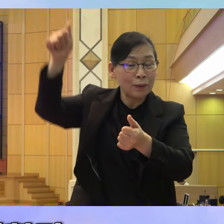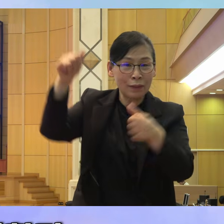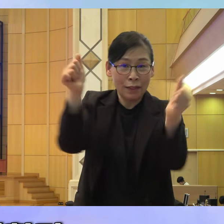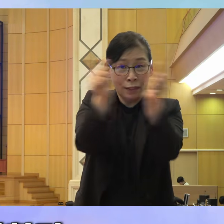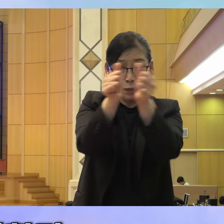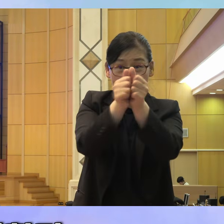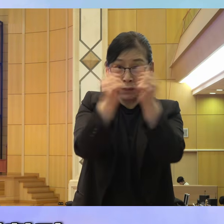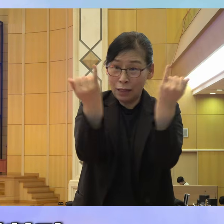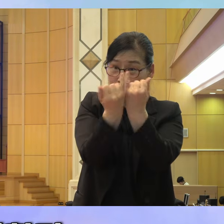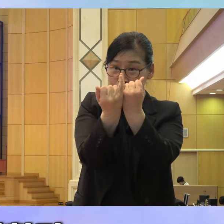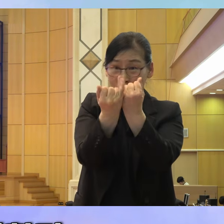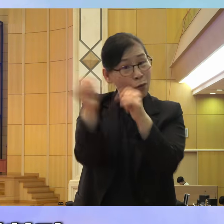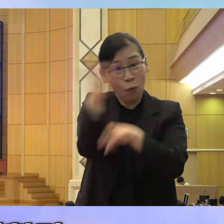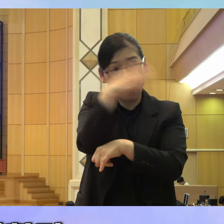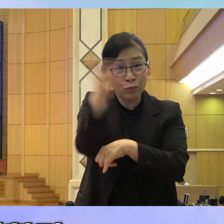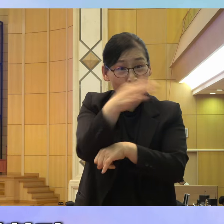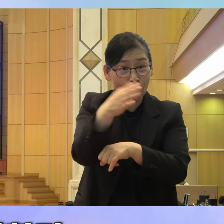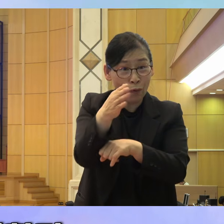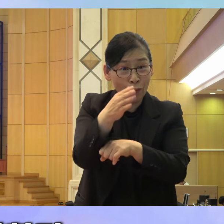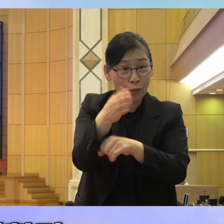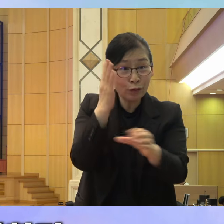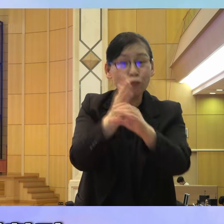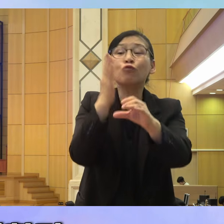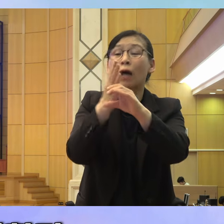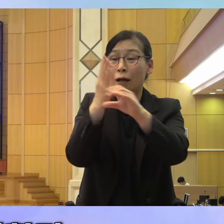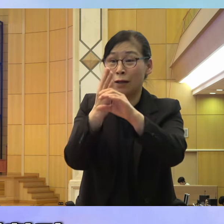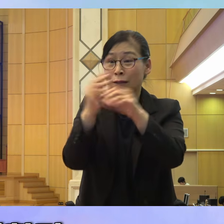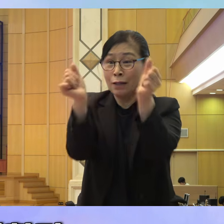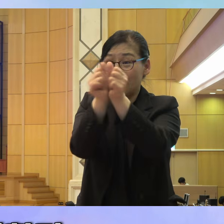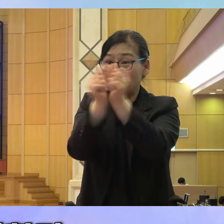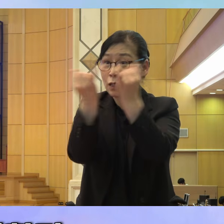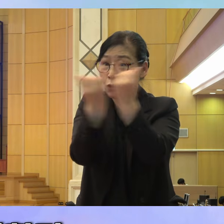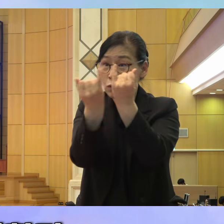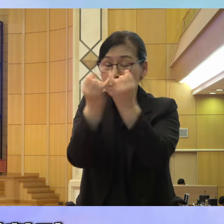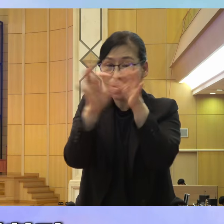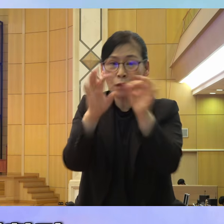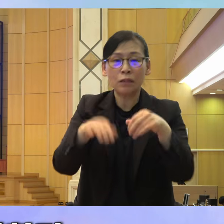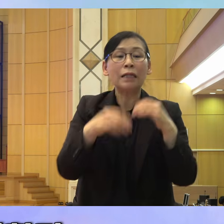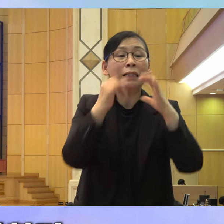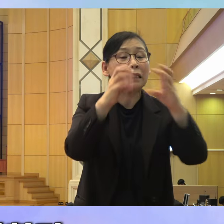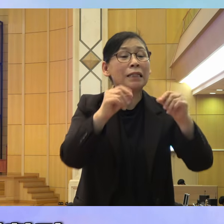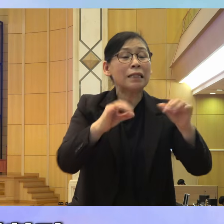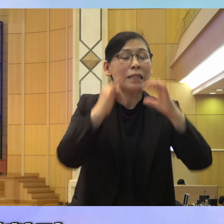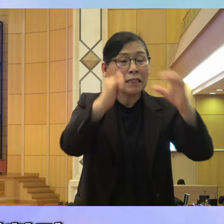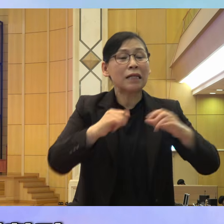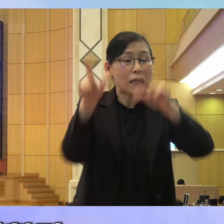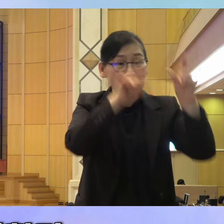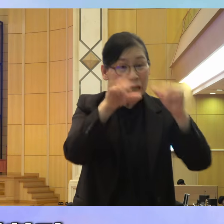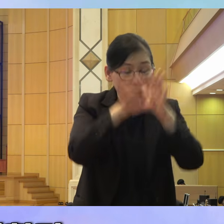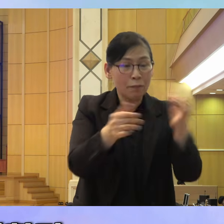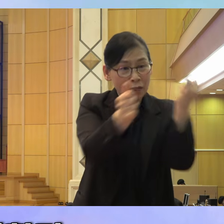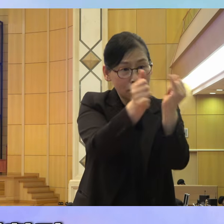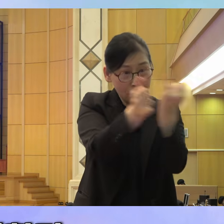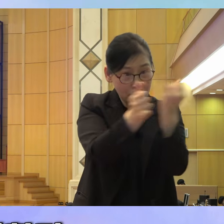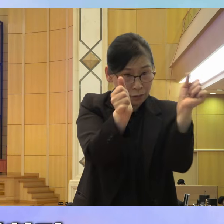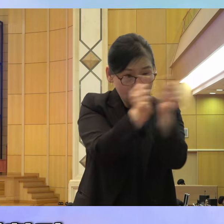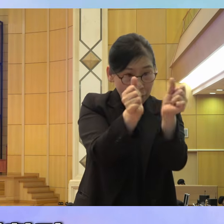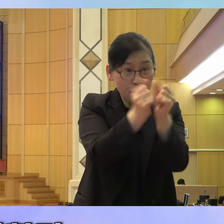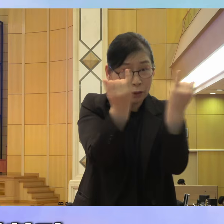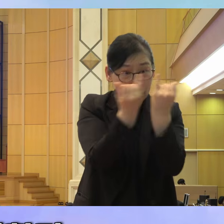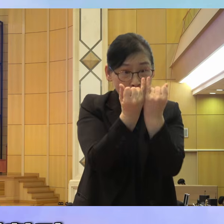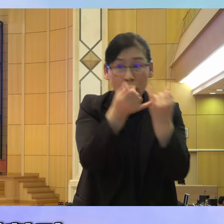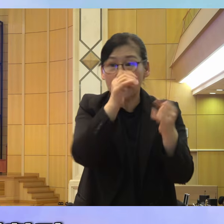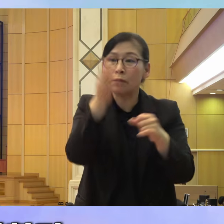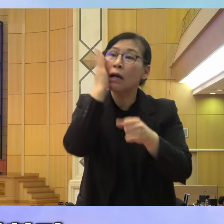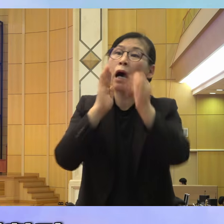그런 몸으로, 신령한 몸으로 변하지만, 그러나 우리가 땅에 살았을 때 우리 부모님이었고 우리